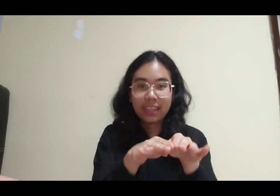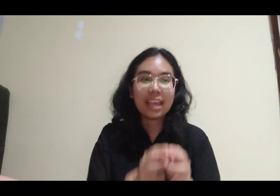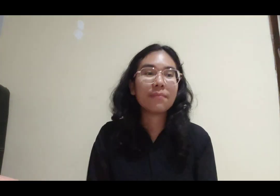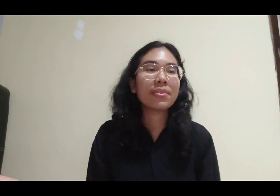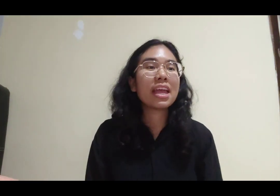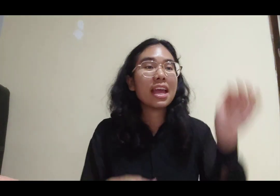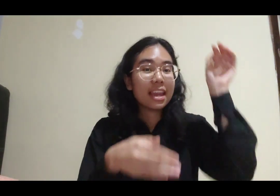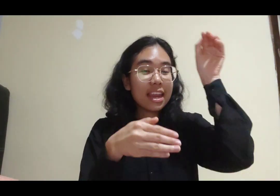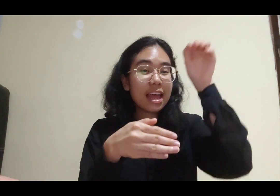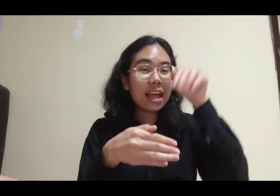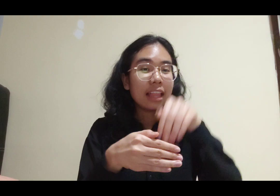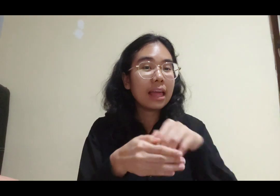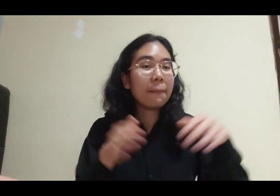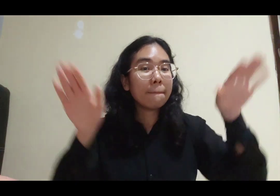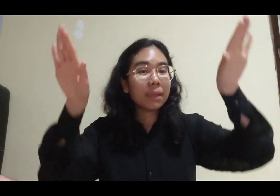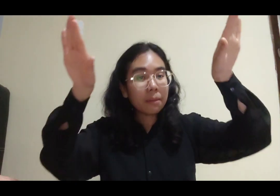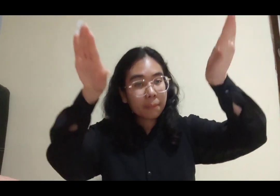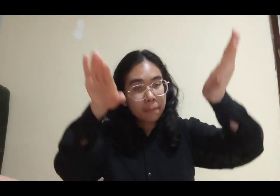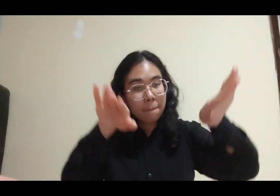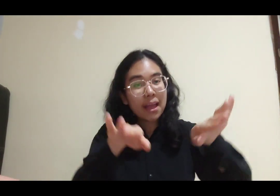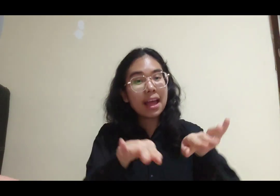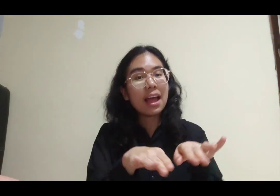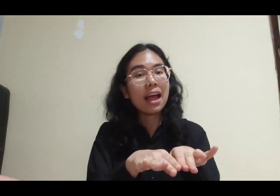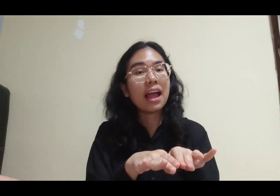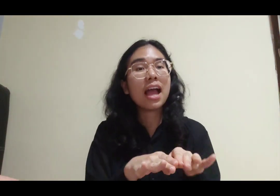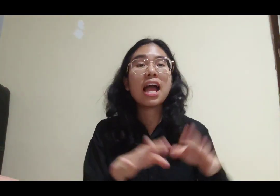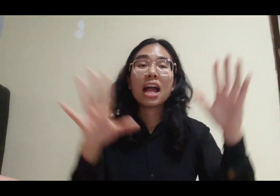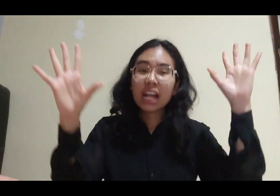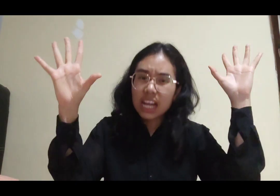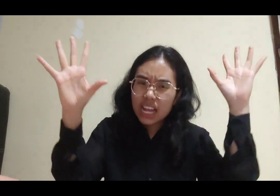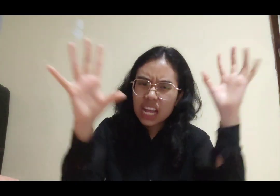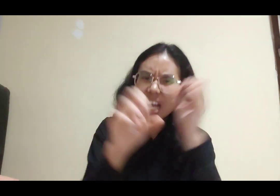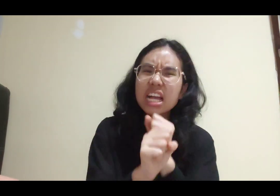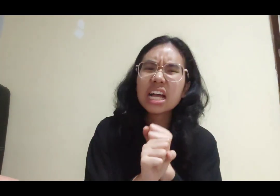Oke. Dalam lembah